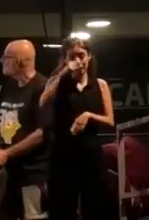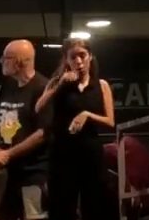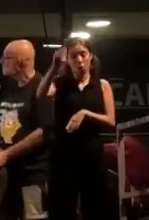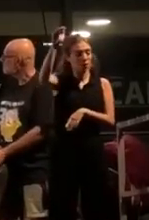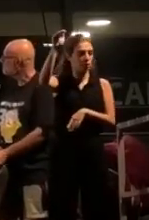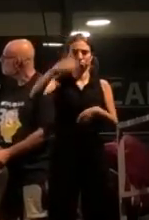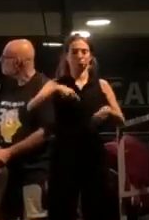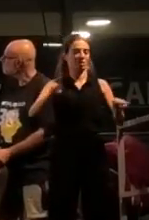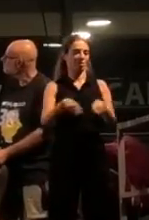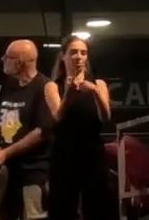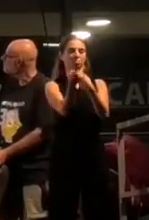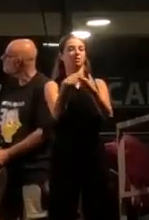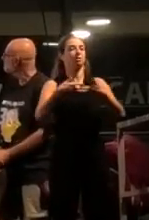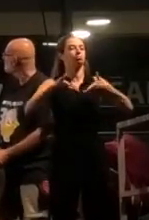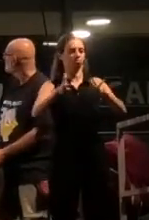gran.